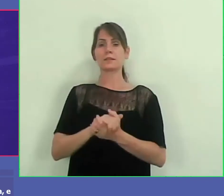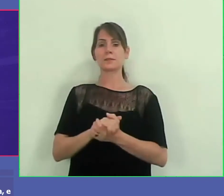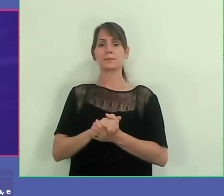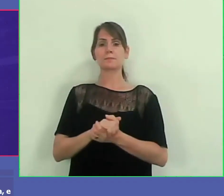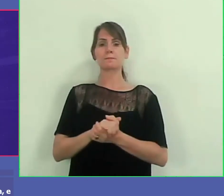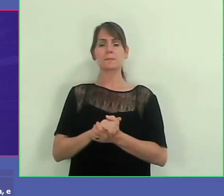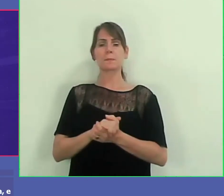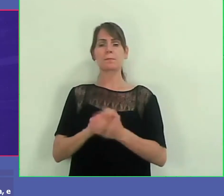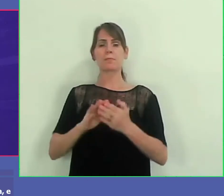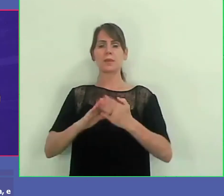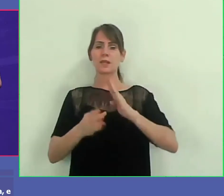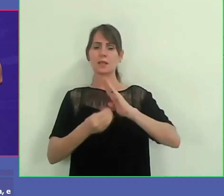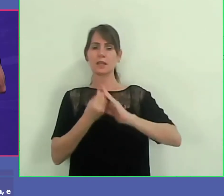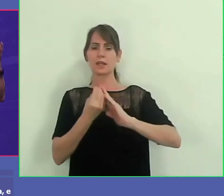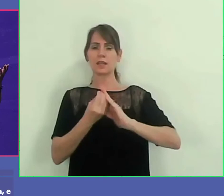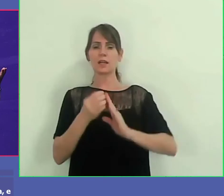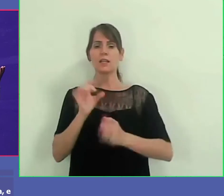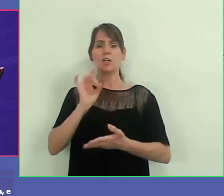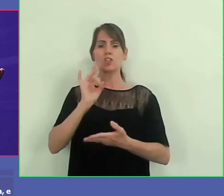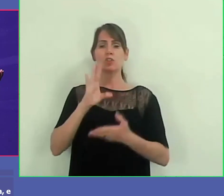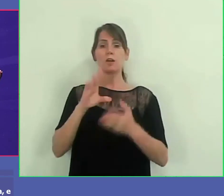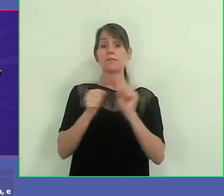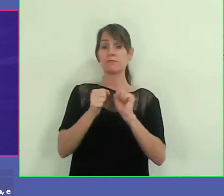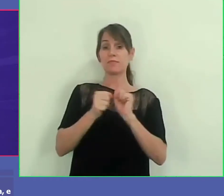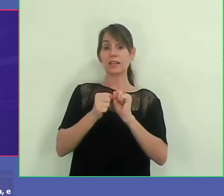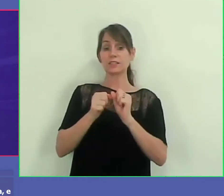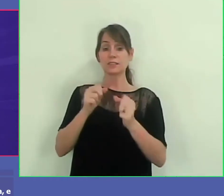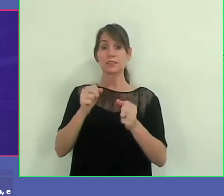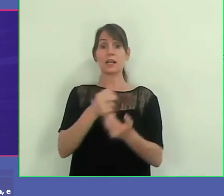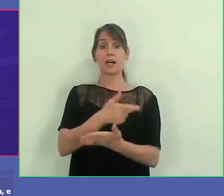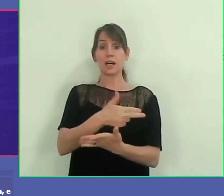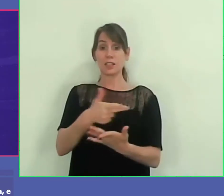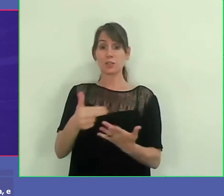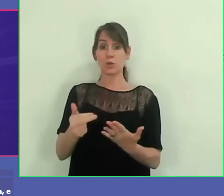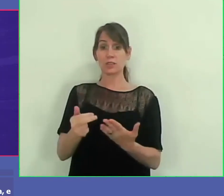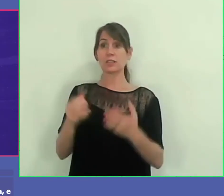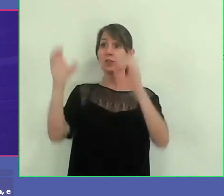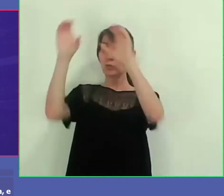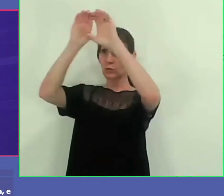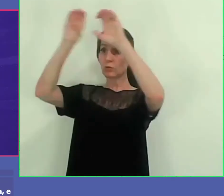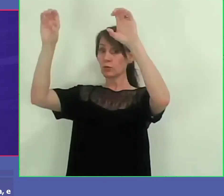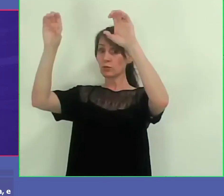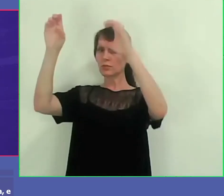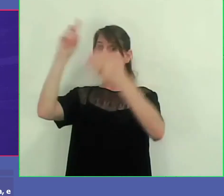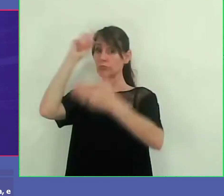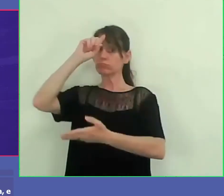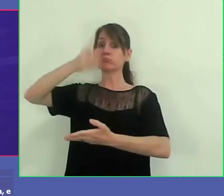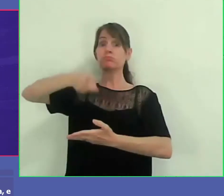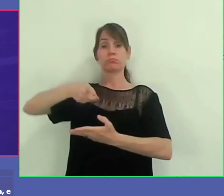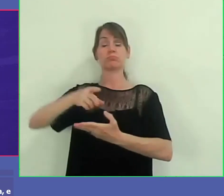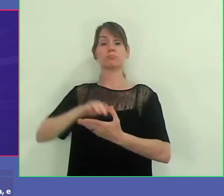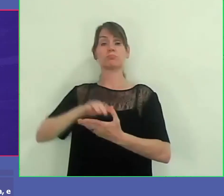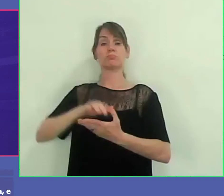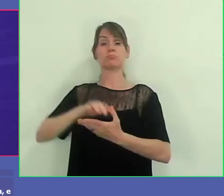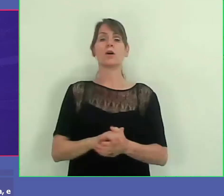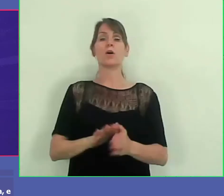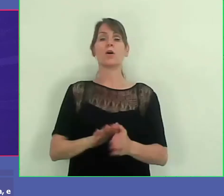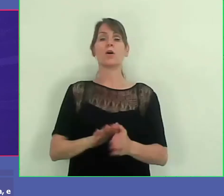só faz aquilo que o céu permite. Por isso que a igreja é o reino dos céus. Então, quando a igreja